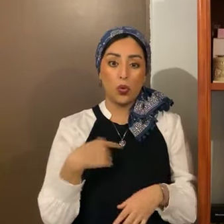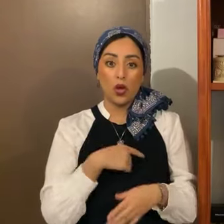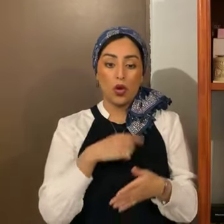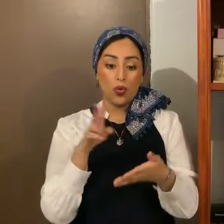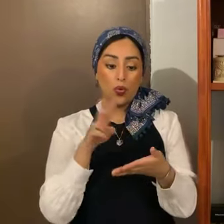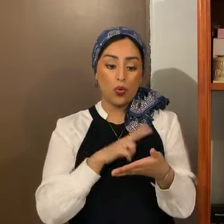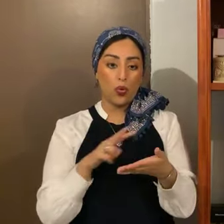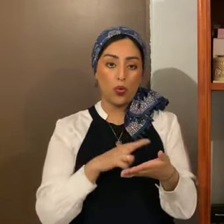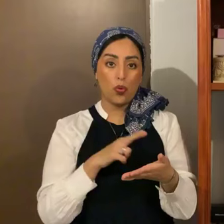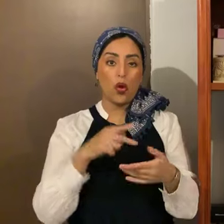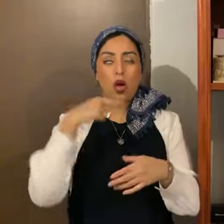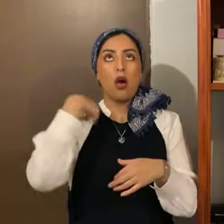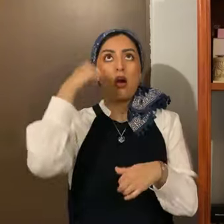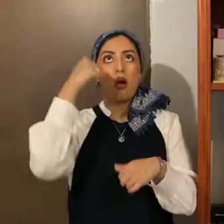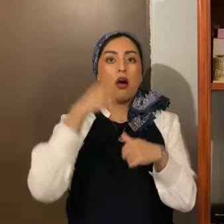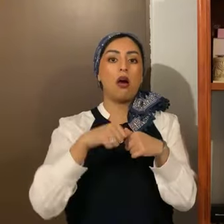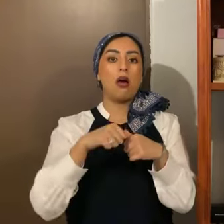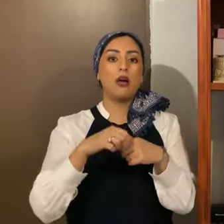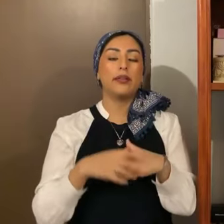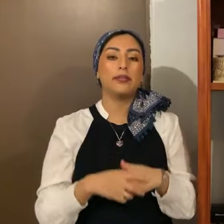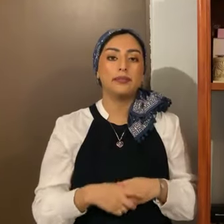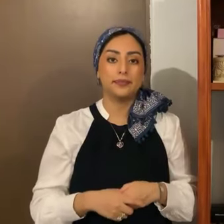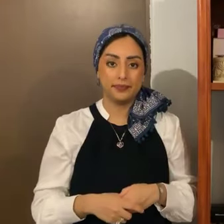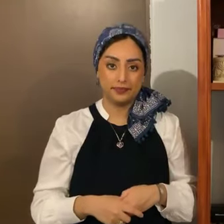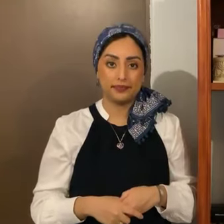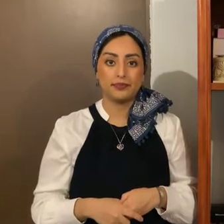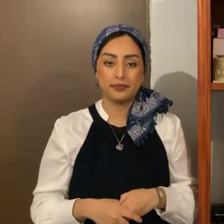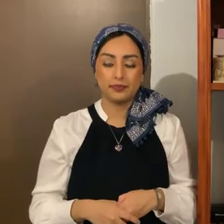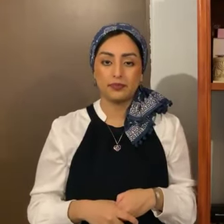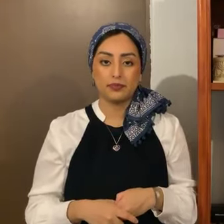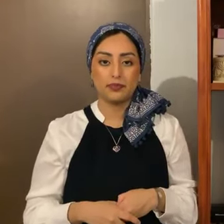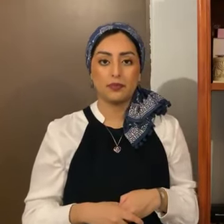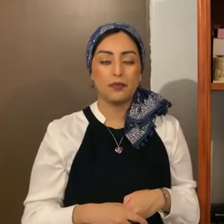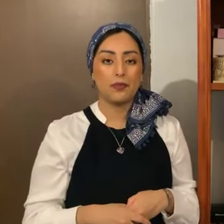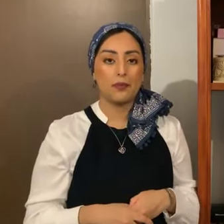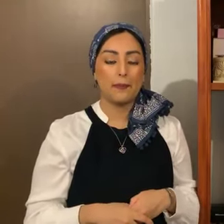Santo, pero lo correcto es el soplo del Altísimo, Ruach HaKodes.